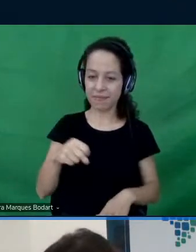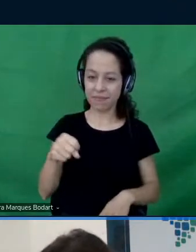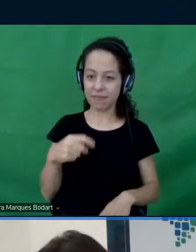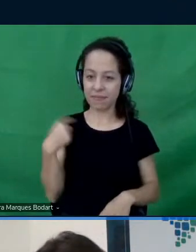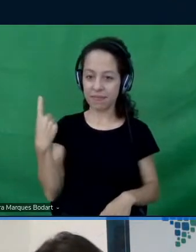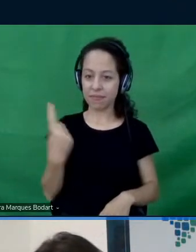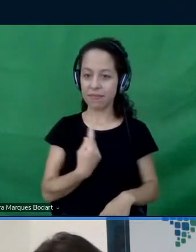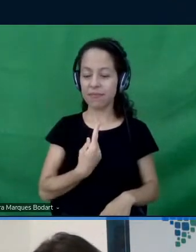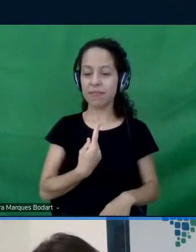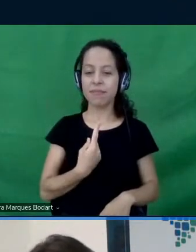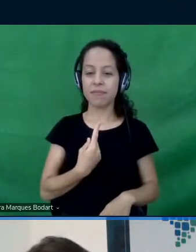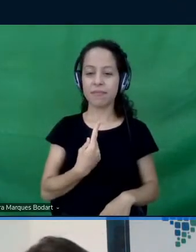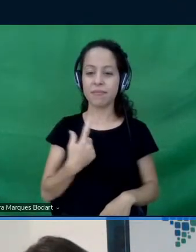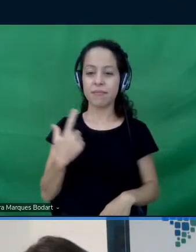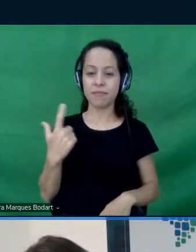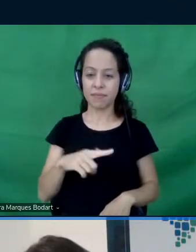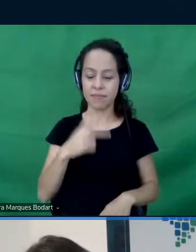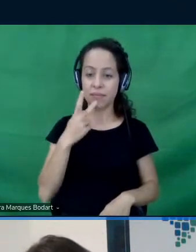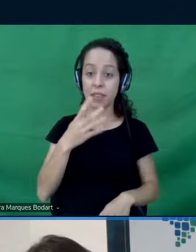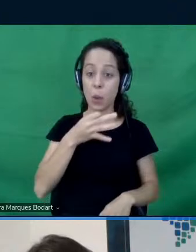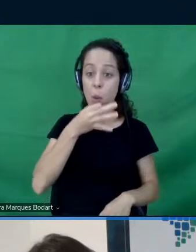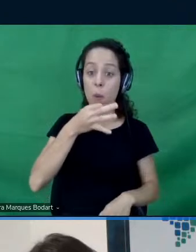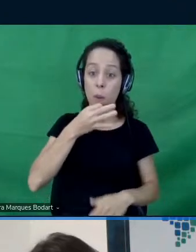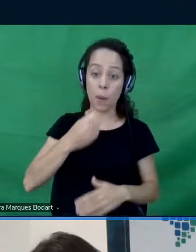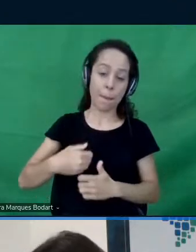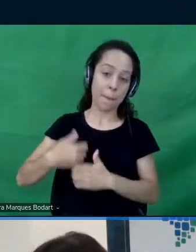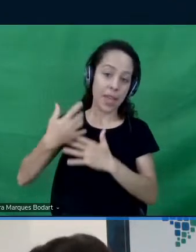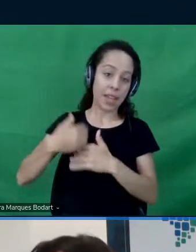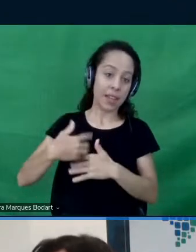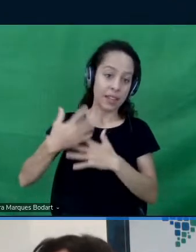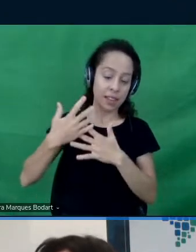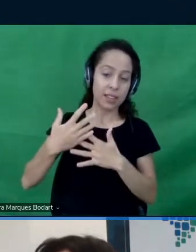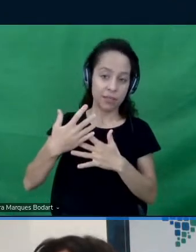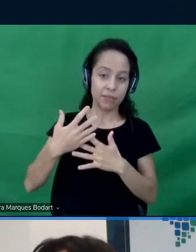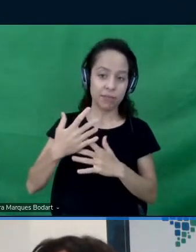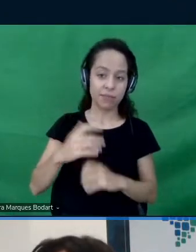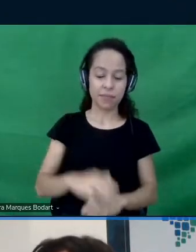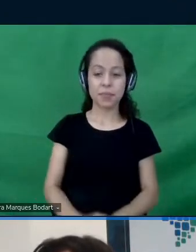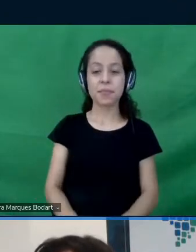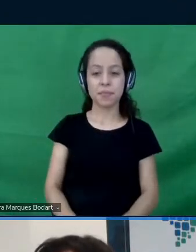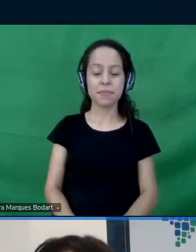reiterando os comentários que nós temos aqui no chat, né,